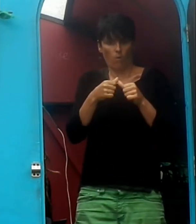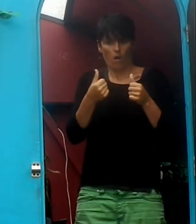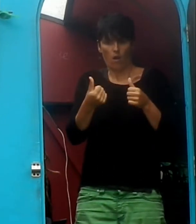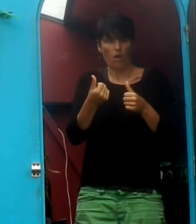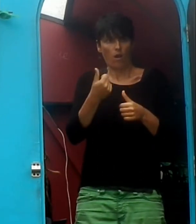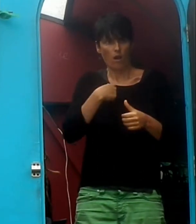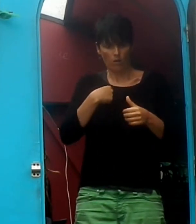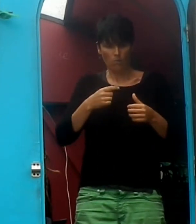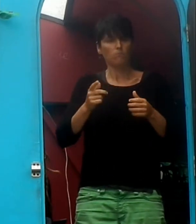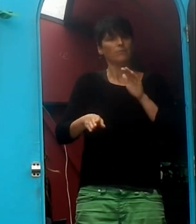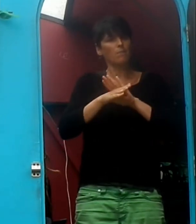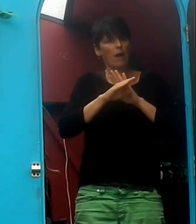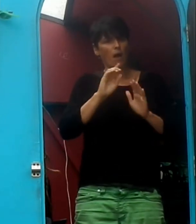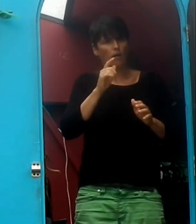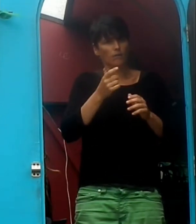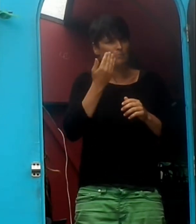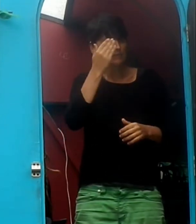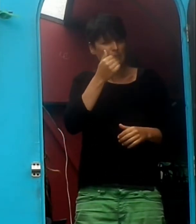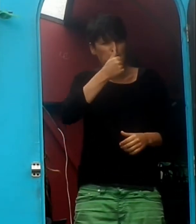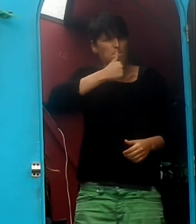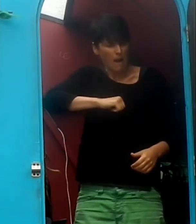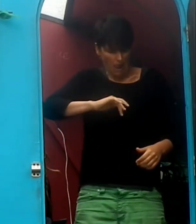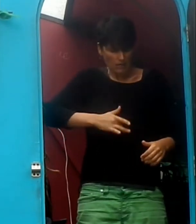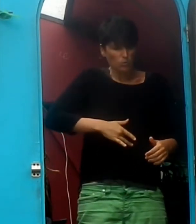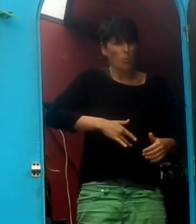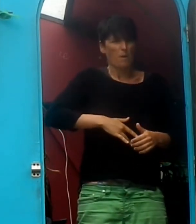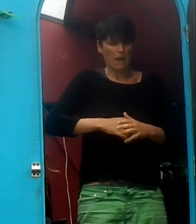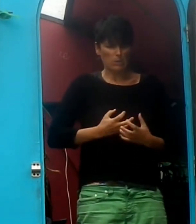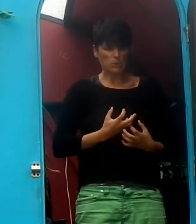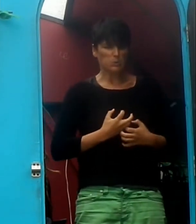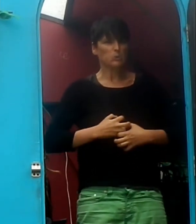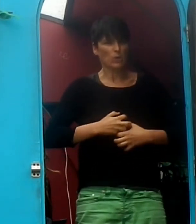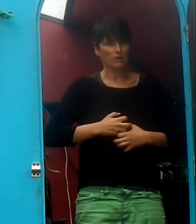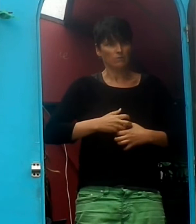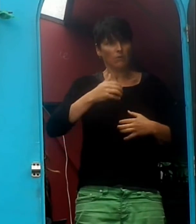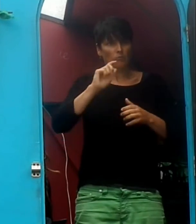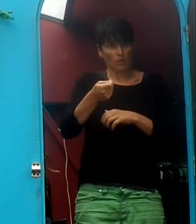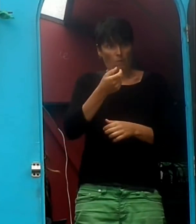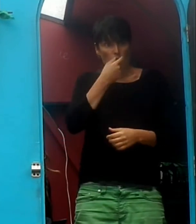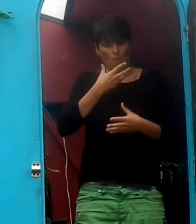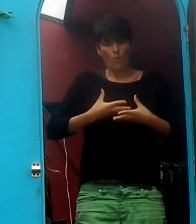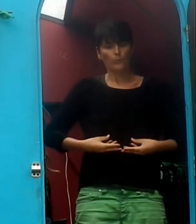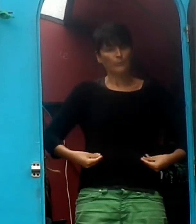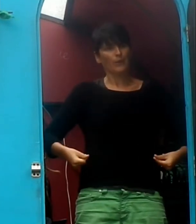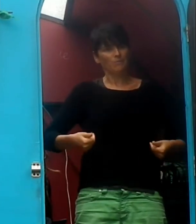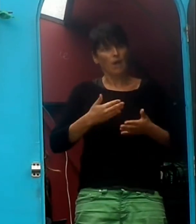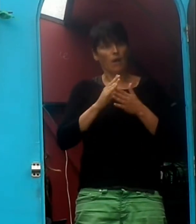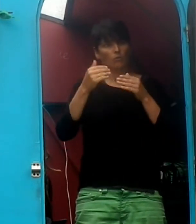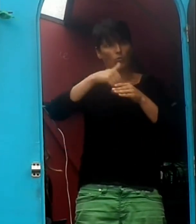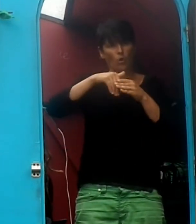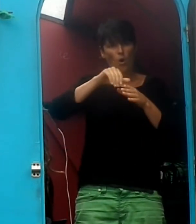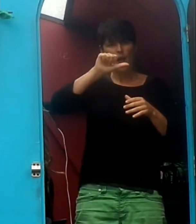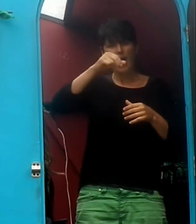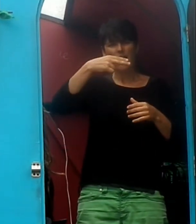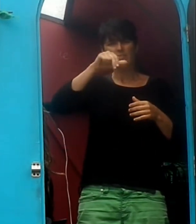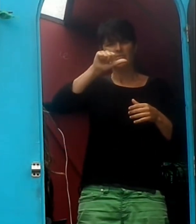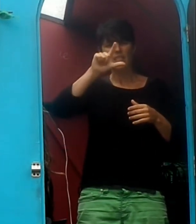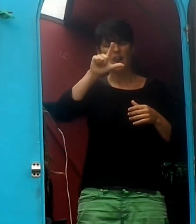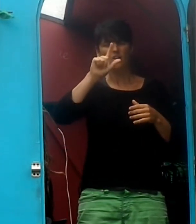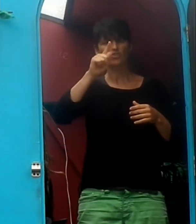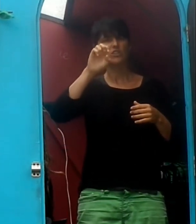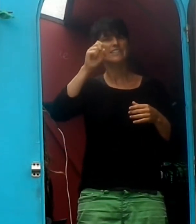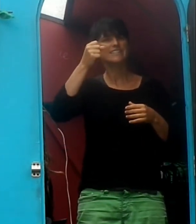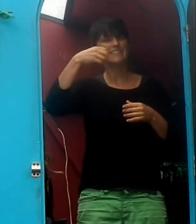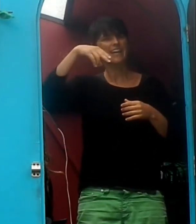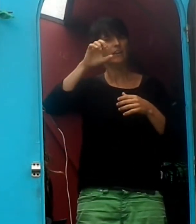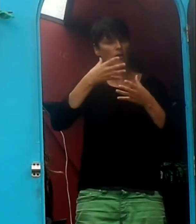d'estomac et qui est blindé d'analgésiques. Donc ça peut aussi entraîner des effets secondaires. Ce